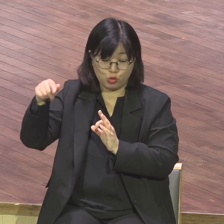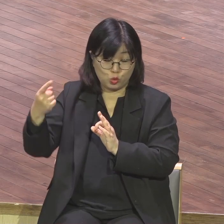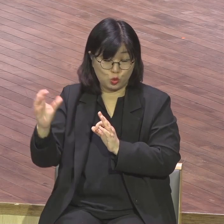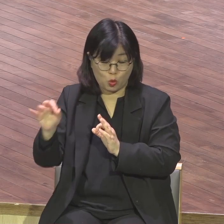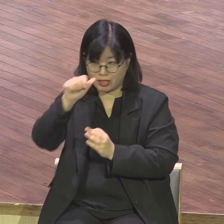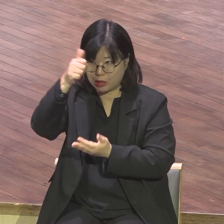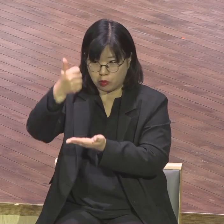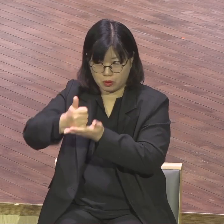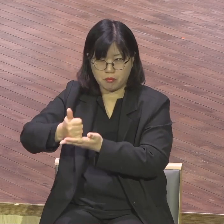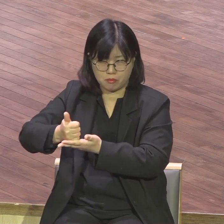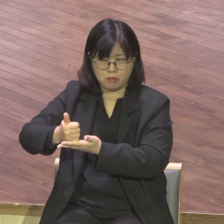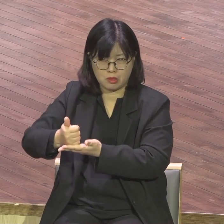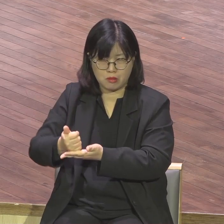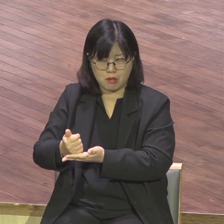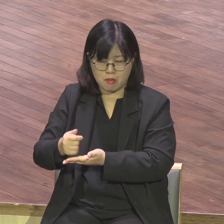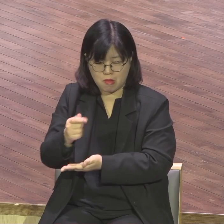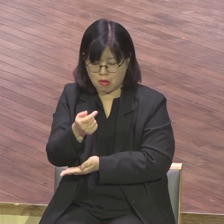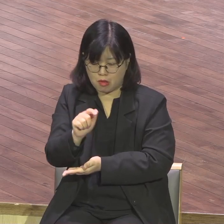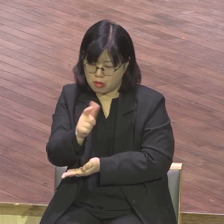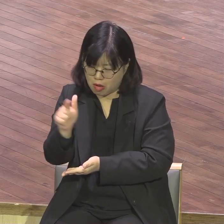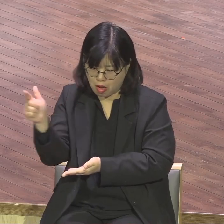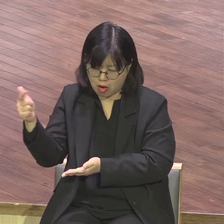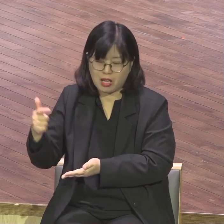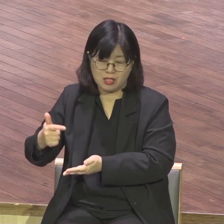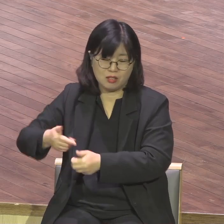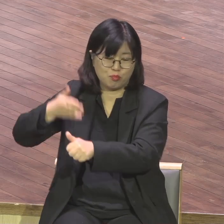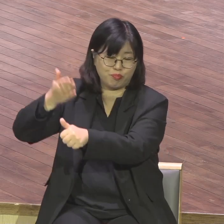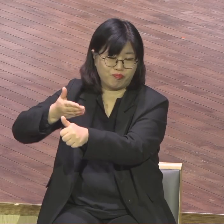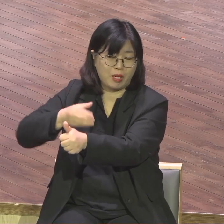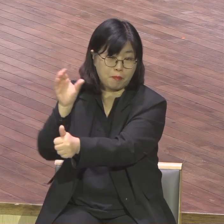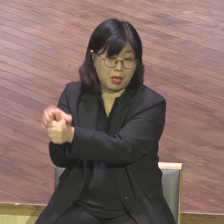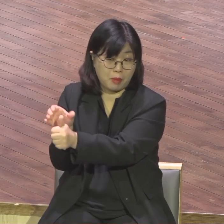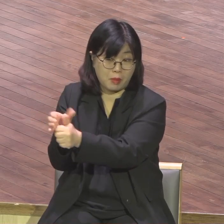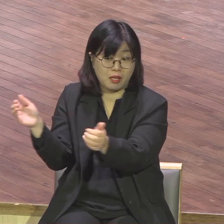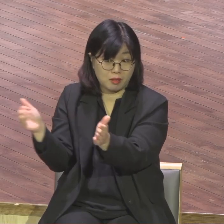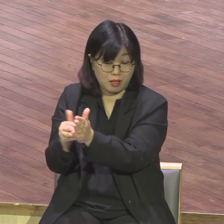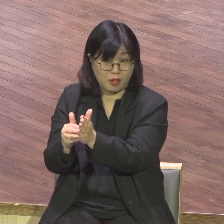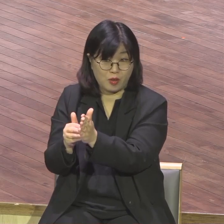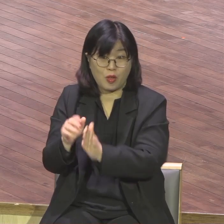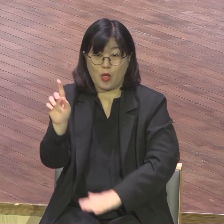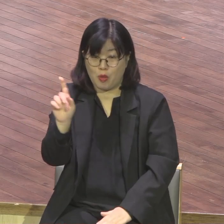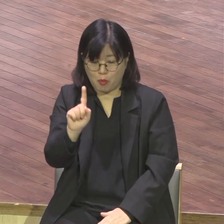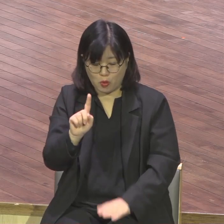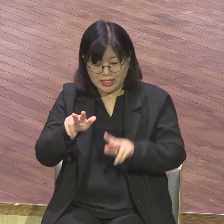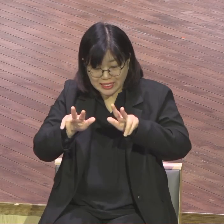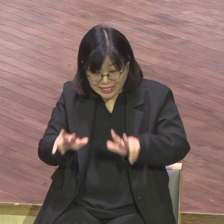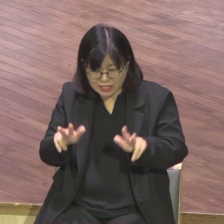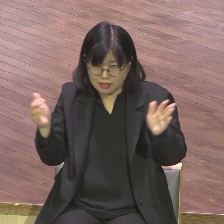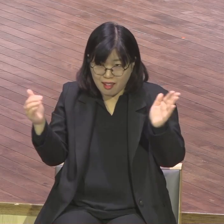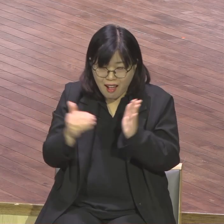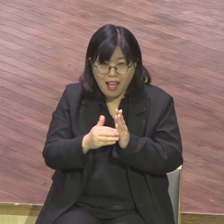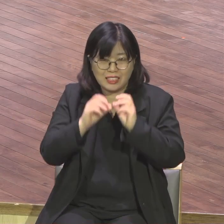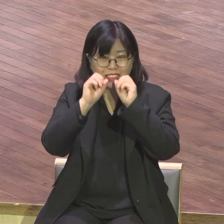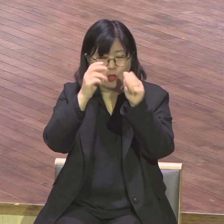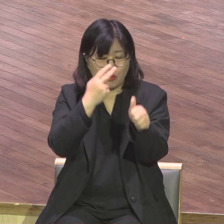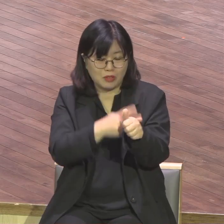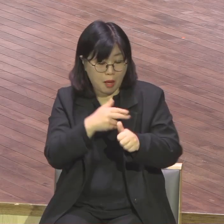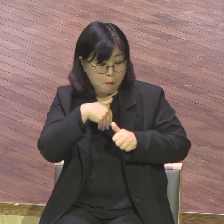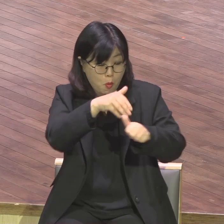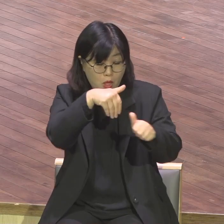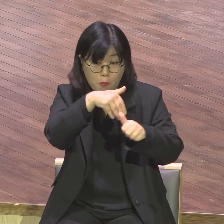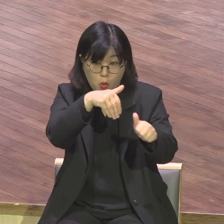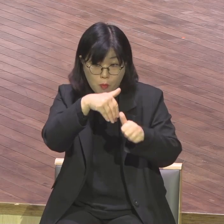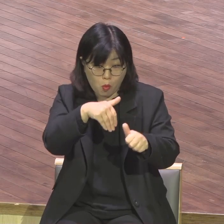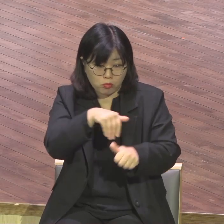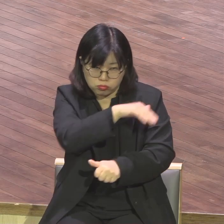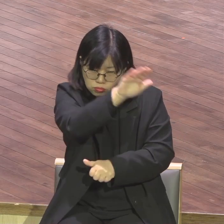파송협력 선교사들에게 우리 여운교회가 하고 있는 이 영적 흐름, 성경적 전도 방법이 다락방 운동이 실제적으로